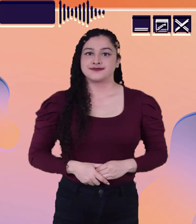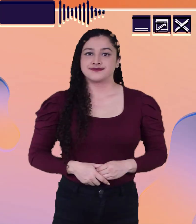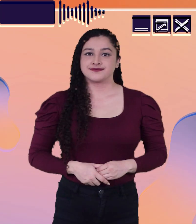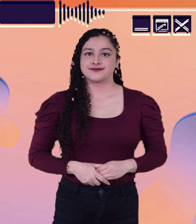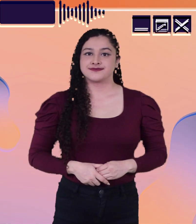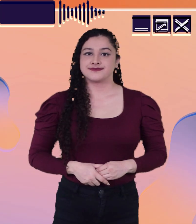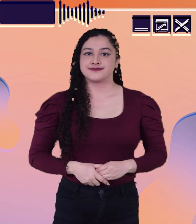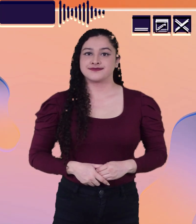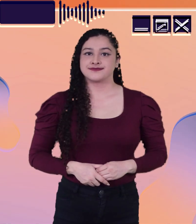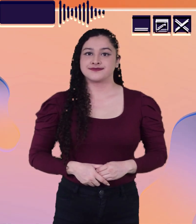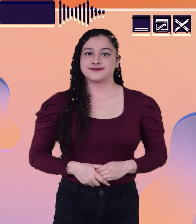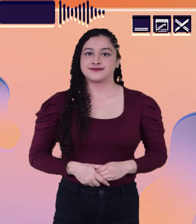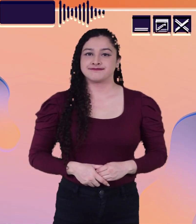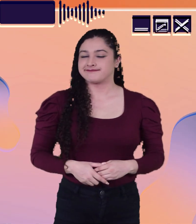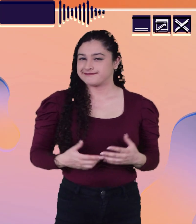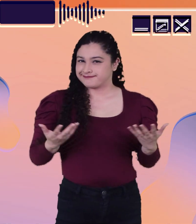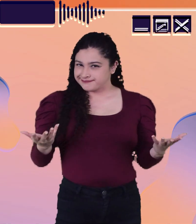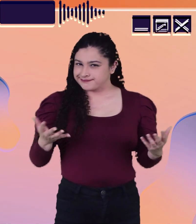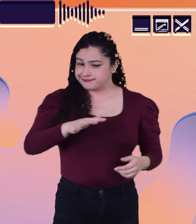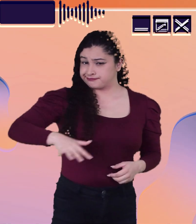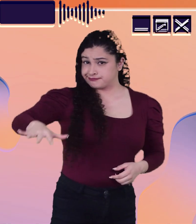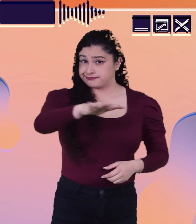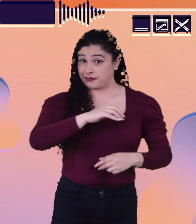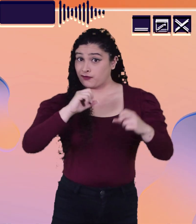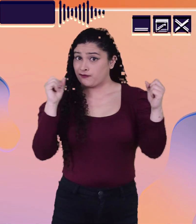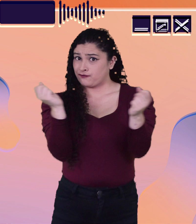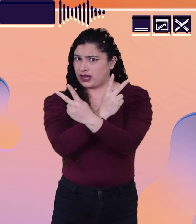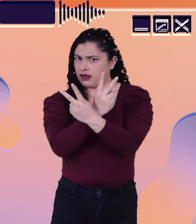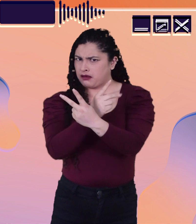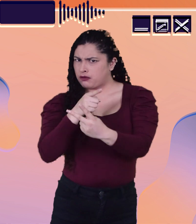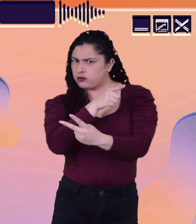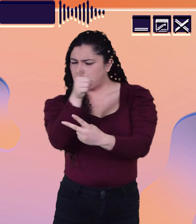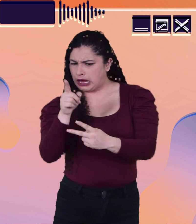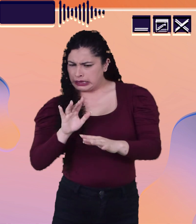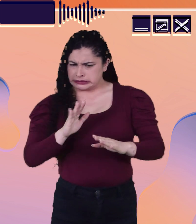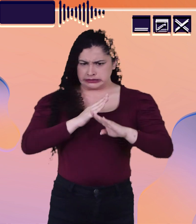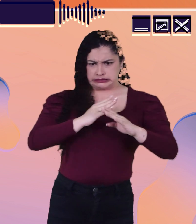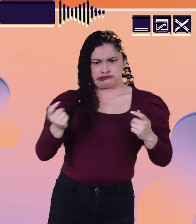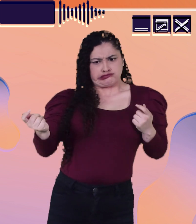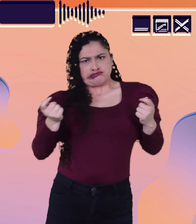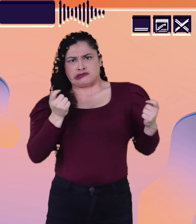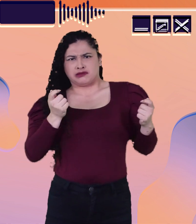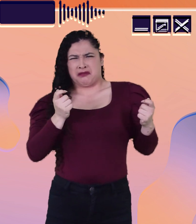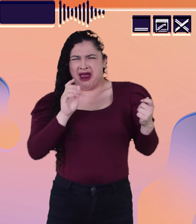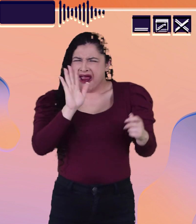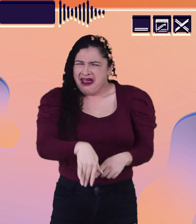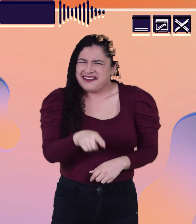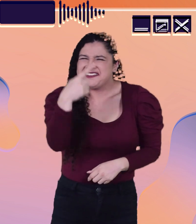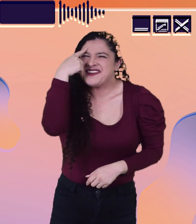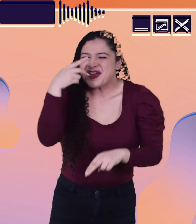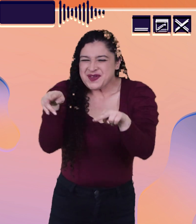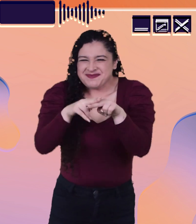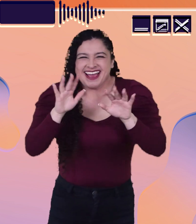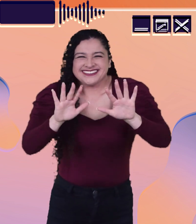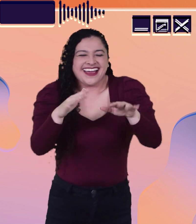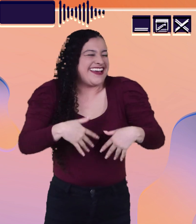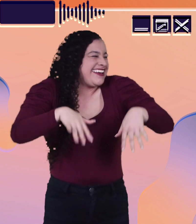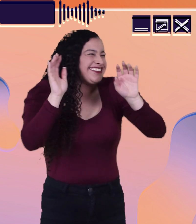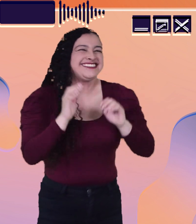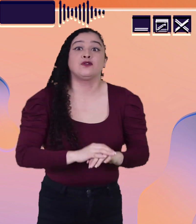El primer paso para la prevención de violencias es identificarlas. A veces las tenemos tan